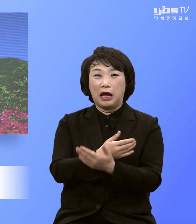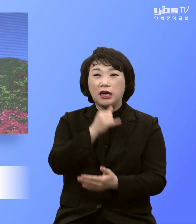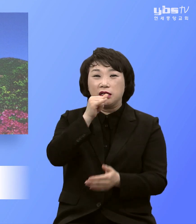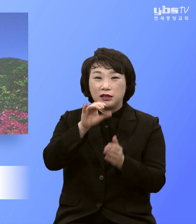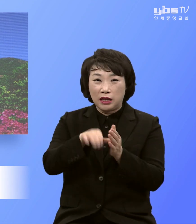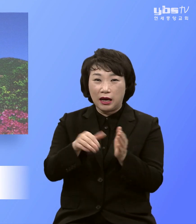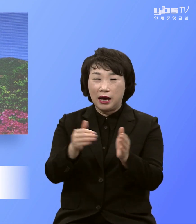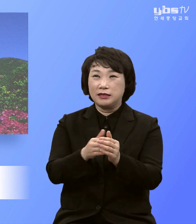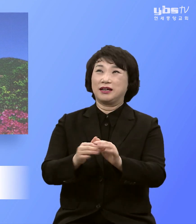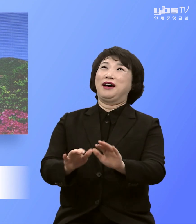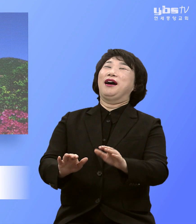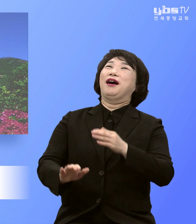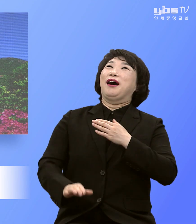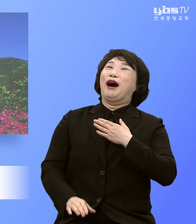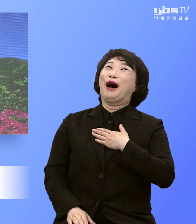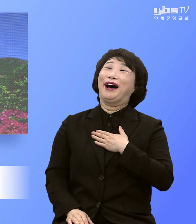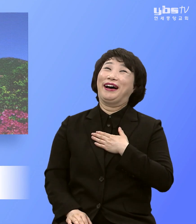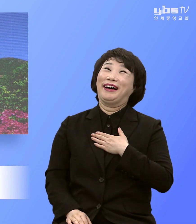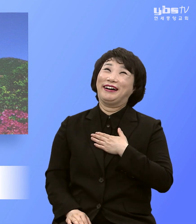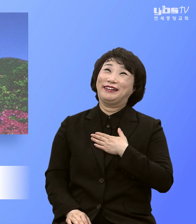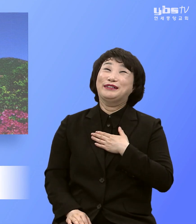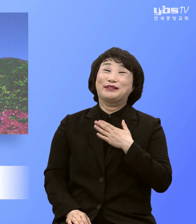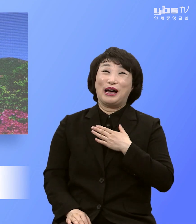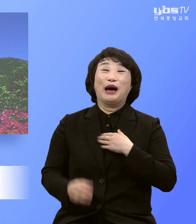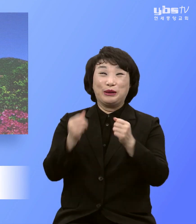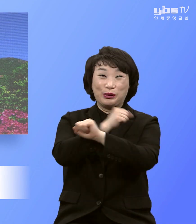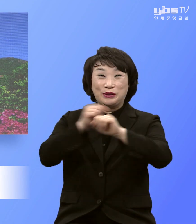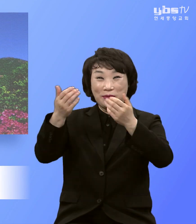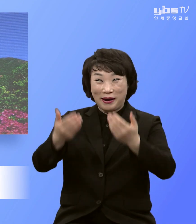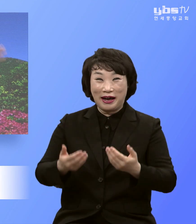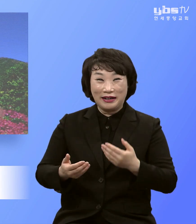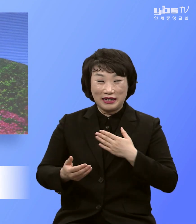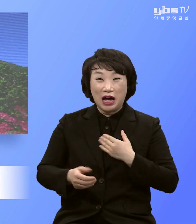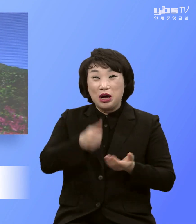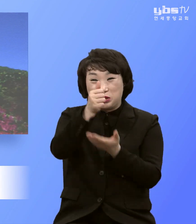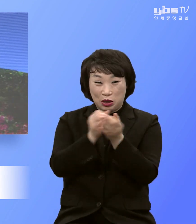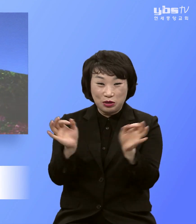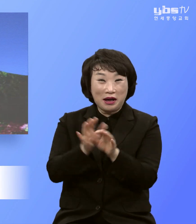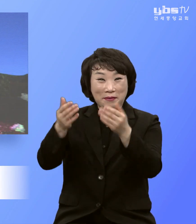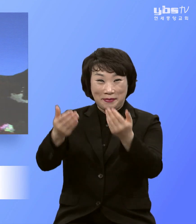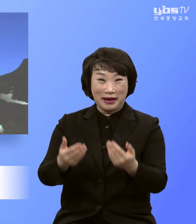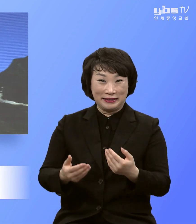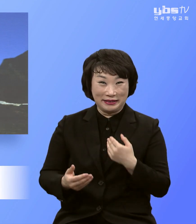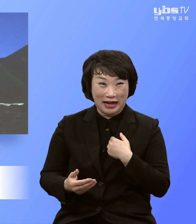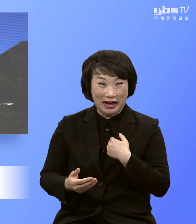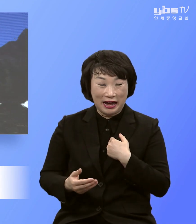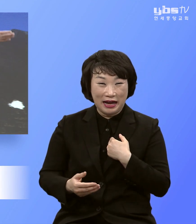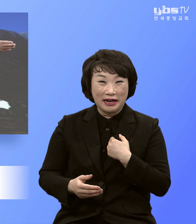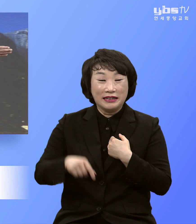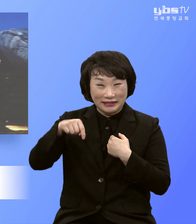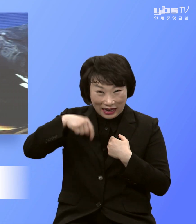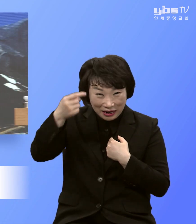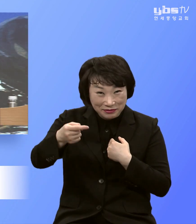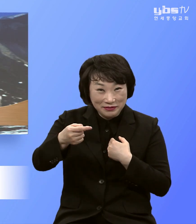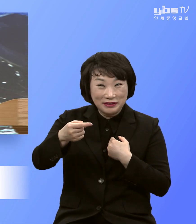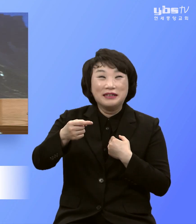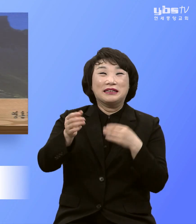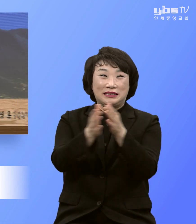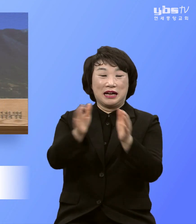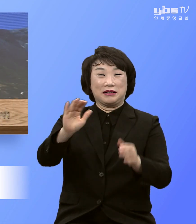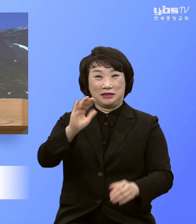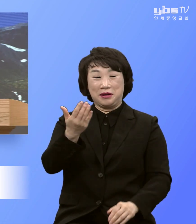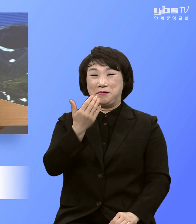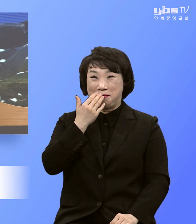때 나는 이제 용서받았다, 나는 속죄받았다, 난 다음으로 넘어간다,